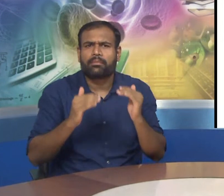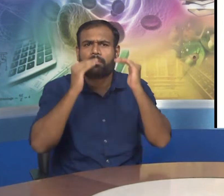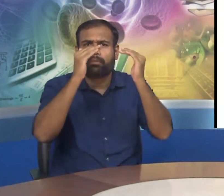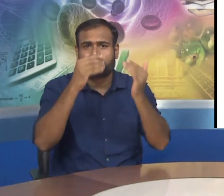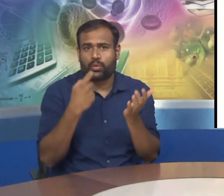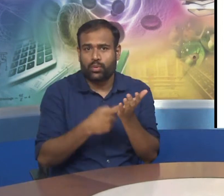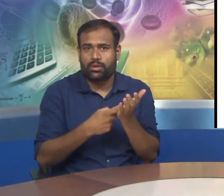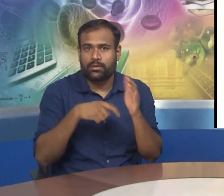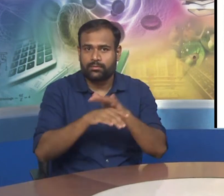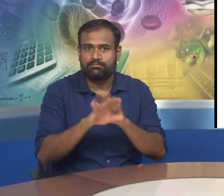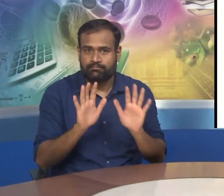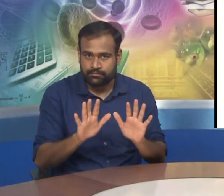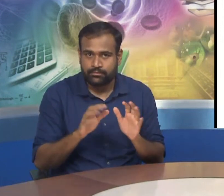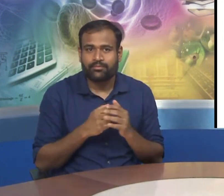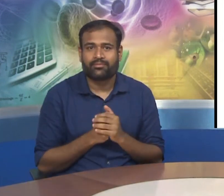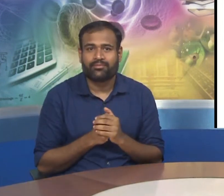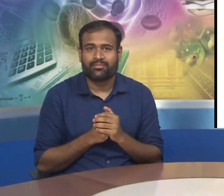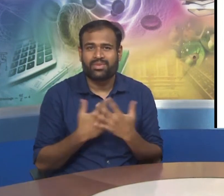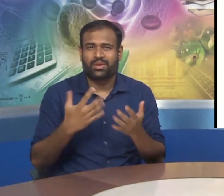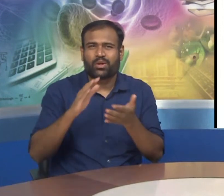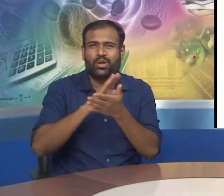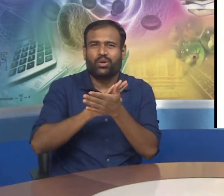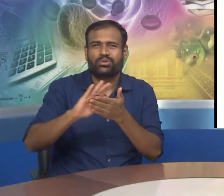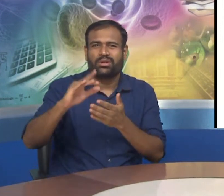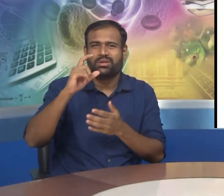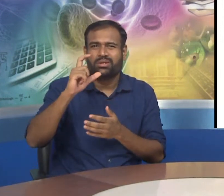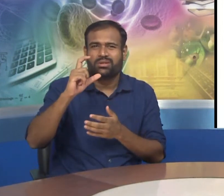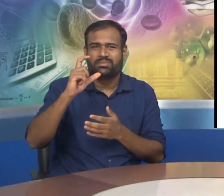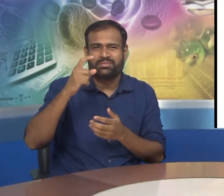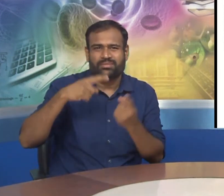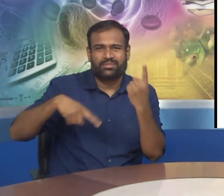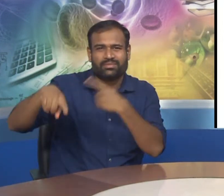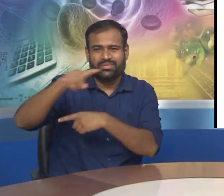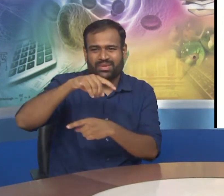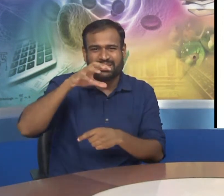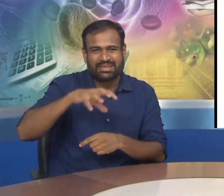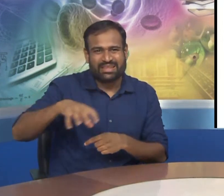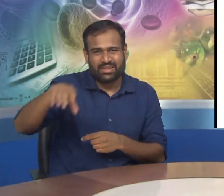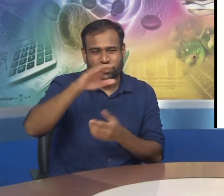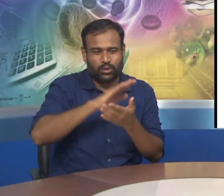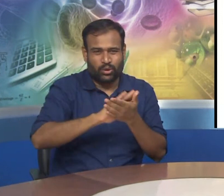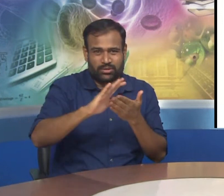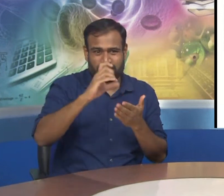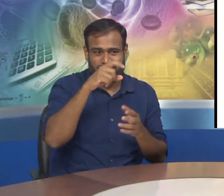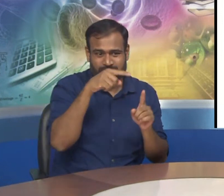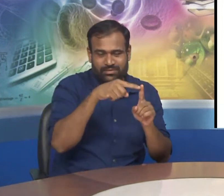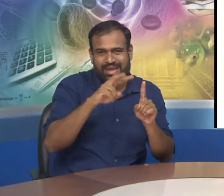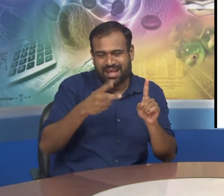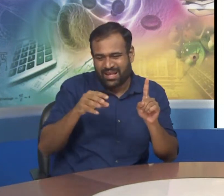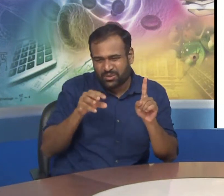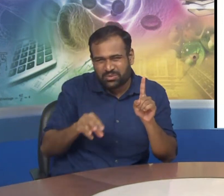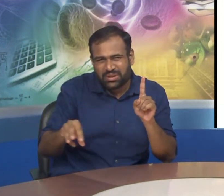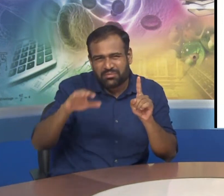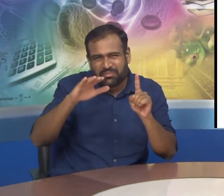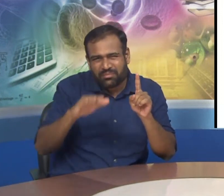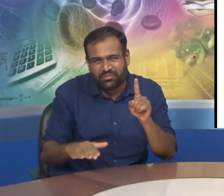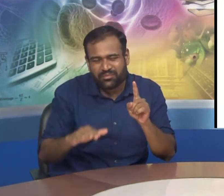The power of a superior or higher court to hear and decide appeals against the judgment of a lower court